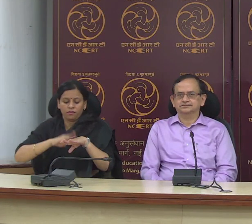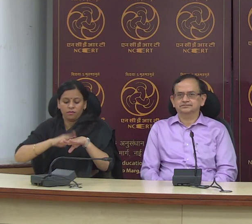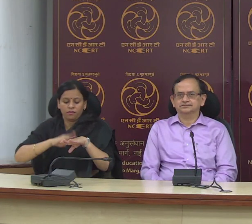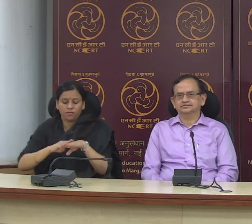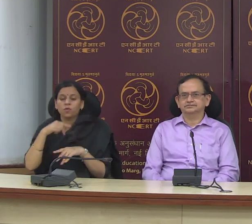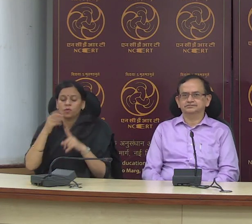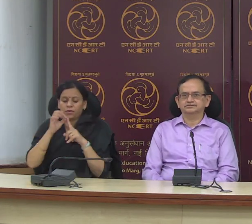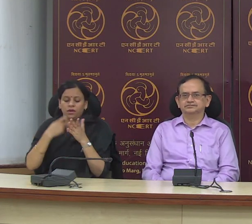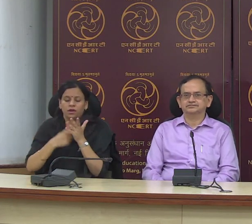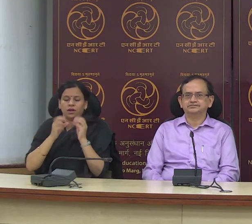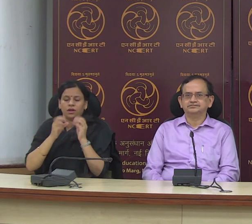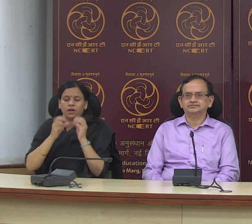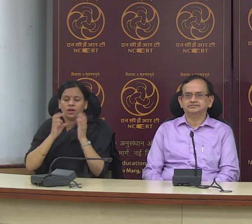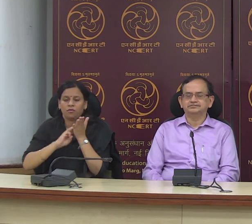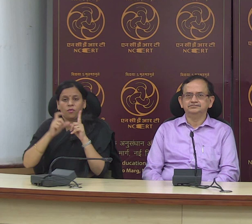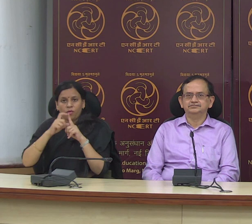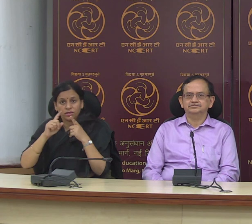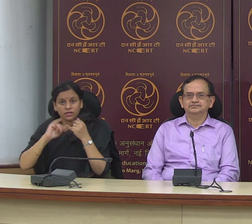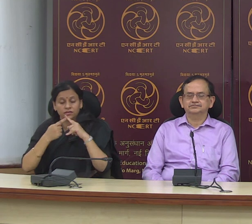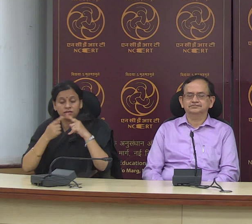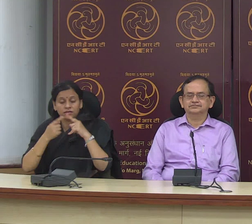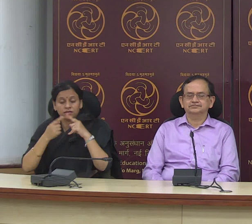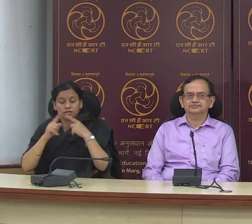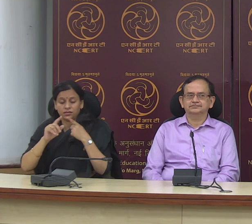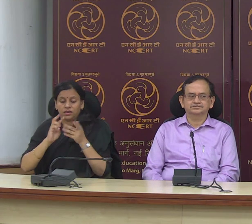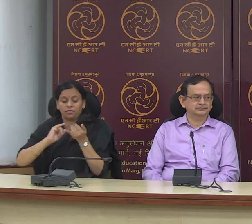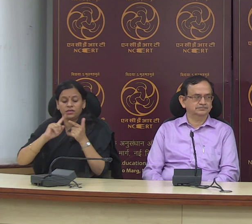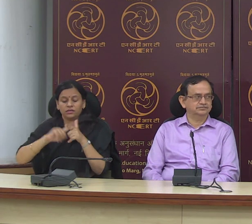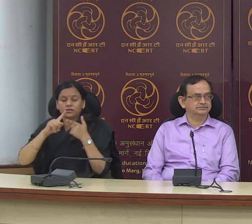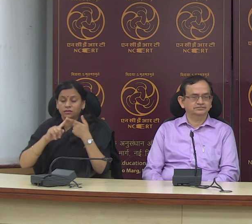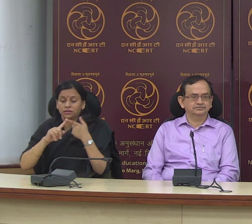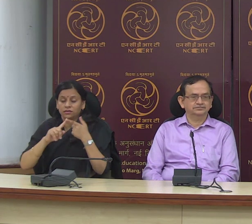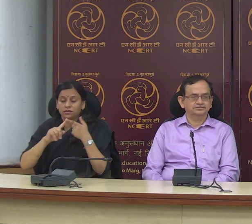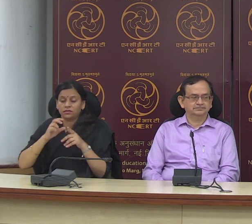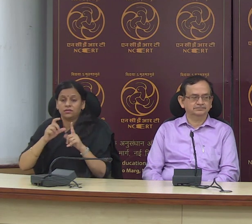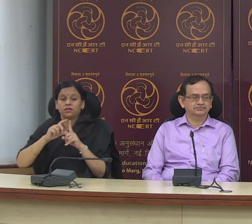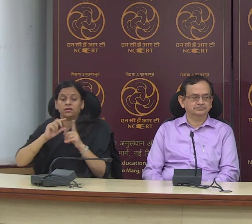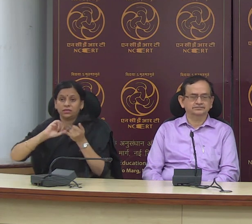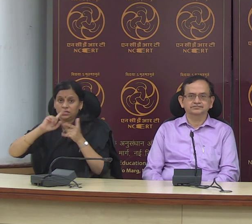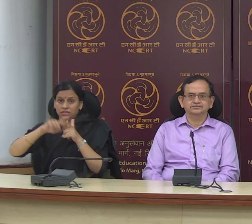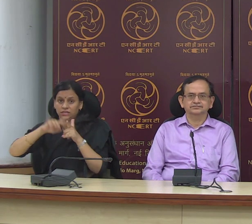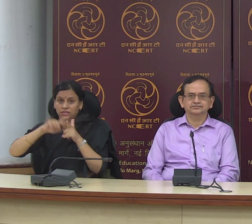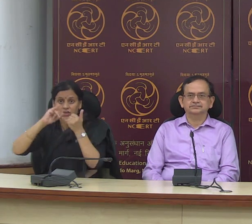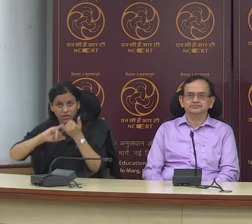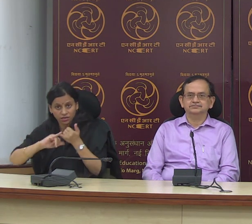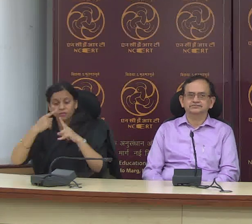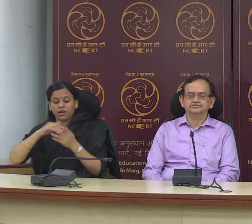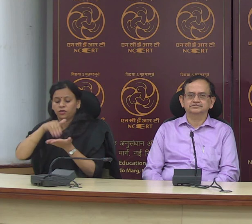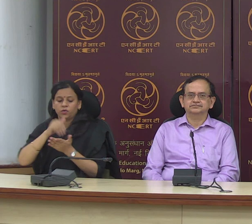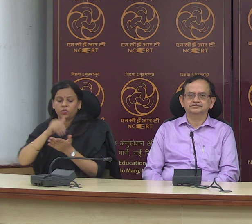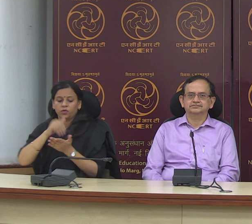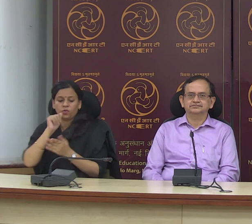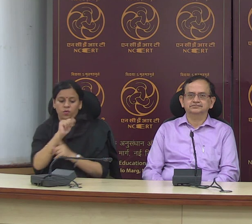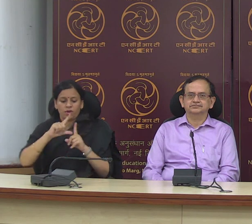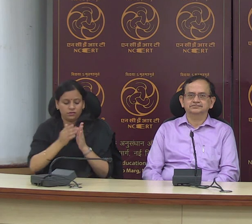प्रबोध सेठ, आप जॉइंट सेक्रेटरी हैं डिपार्टमेंट ऑफ एम्पावरमेंट ऑफ पर्सन विद डिसेबिलिटीज़ में और डायरेक्टर हैं इंडियन साइन लैंग्वेज रिसर्च एंड ट्रेनिंग सेंटर